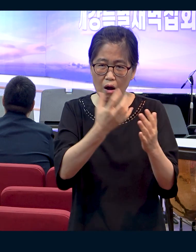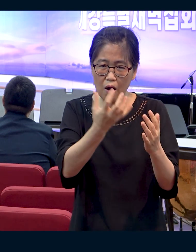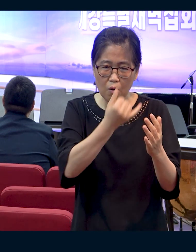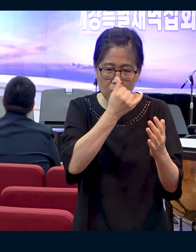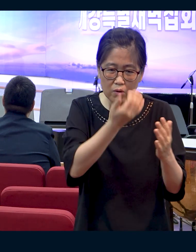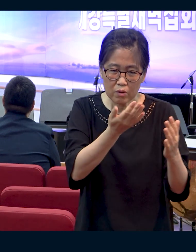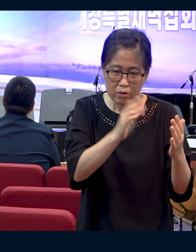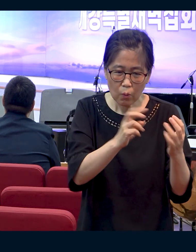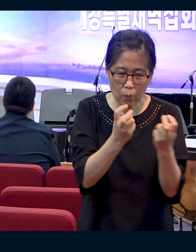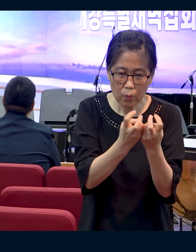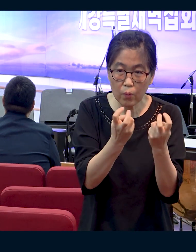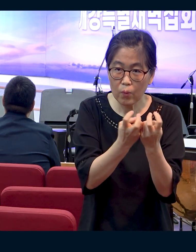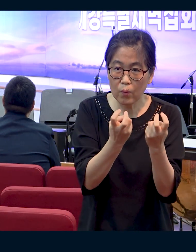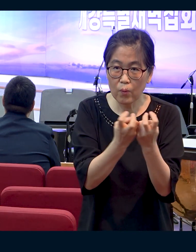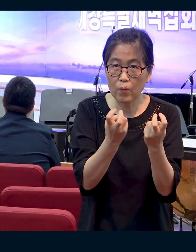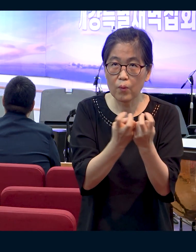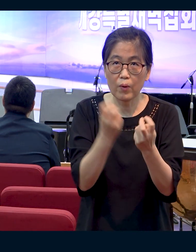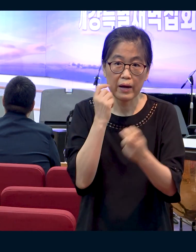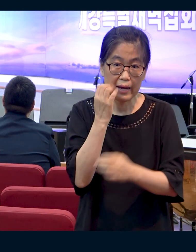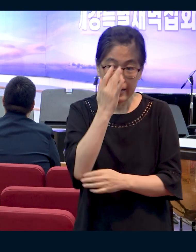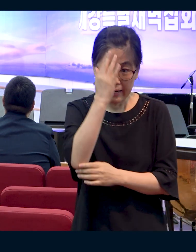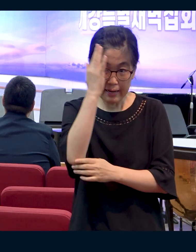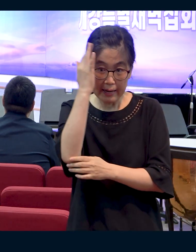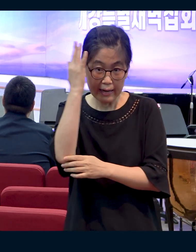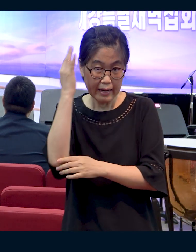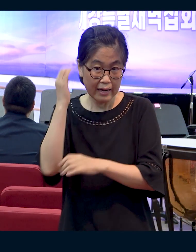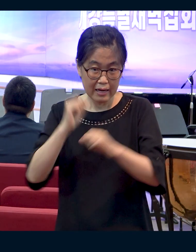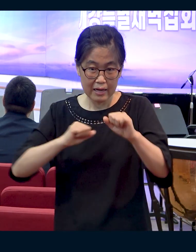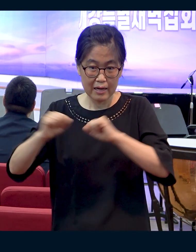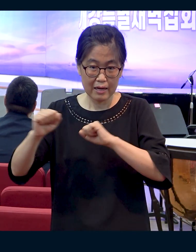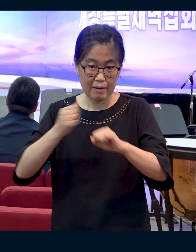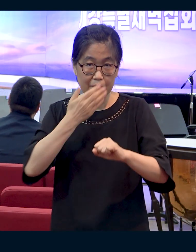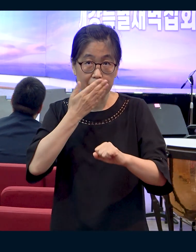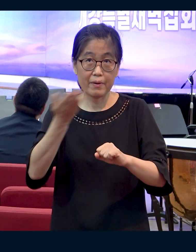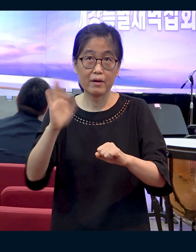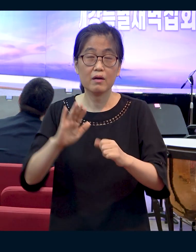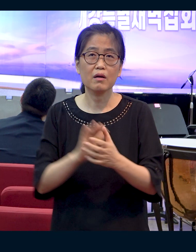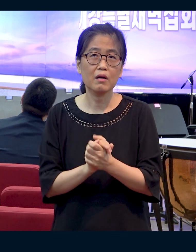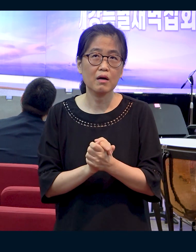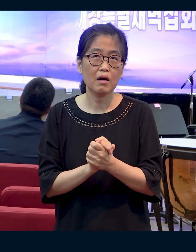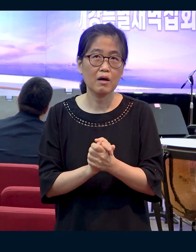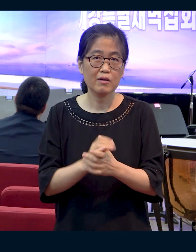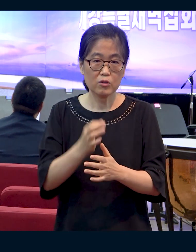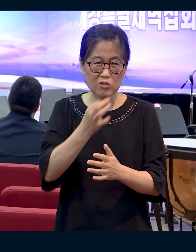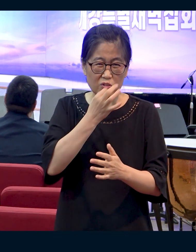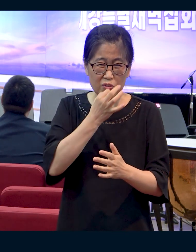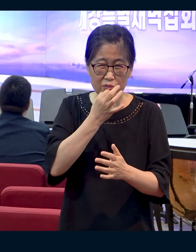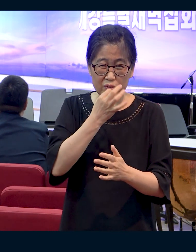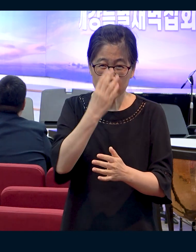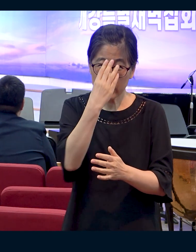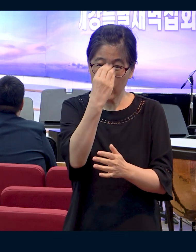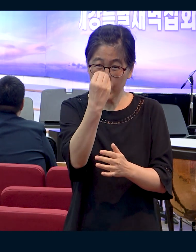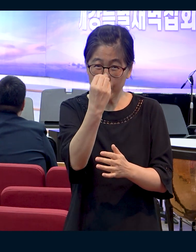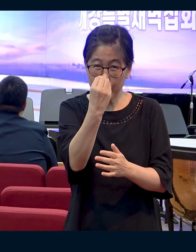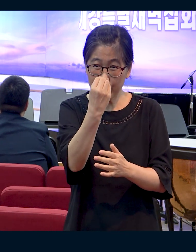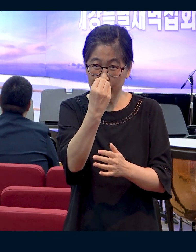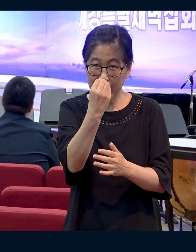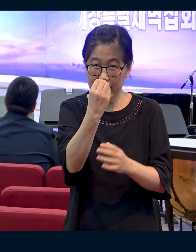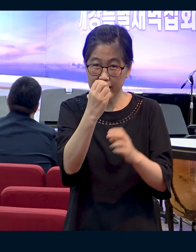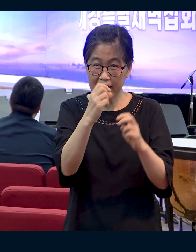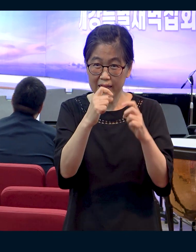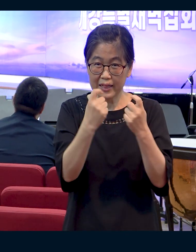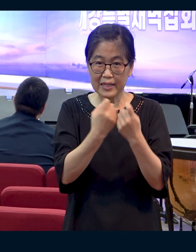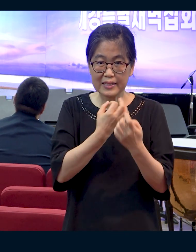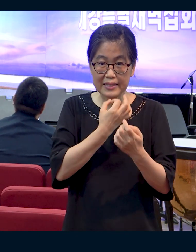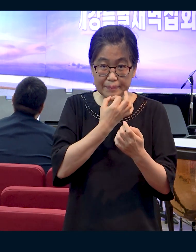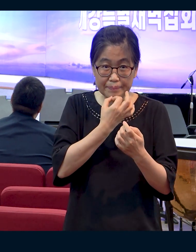연합을 할 수 있느냐. 말씀드렸죠. 죄는 절대 연합하지 못하게 한다고요. 자기 교만, 욕심, 이기심